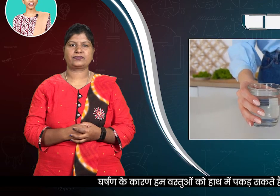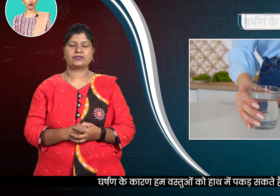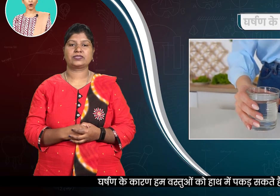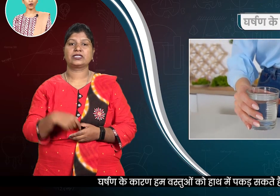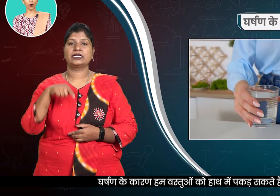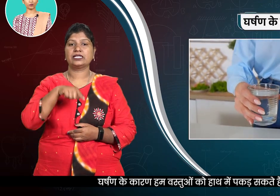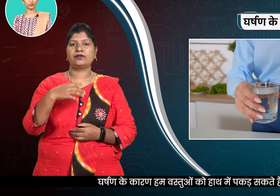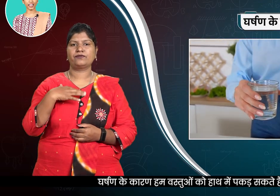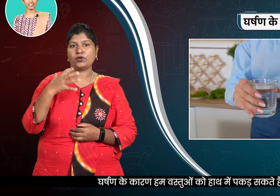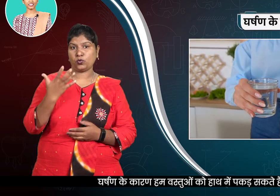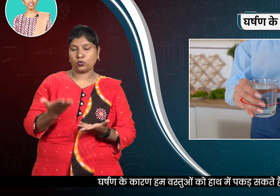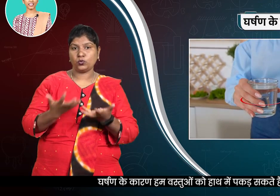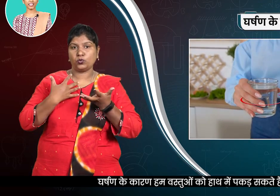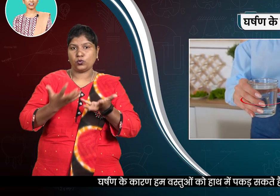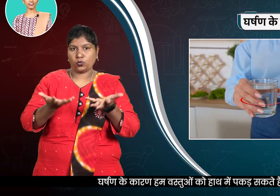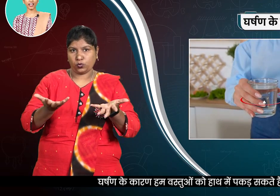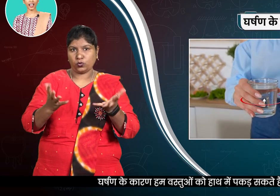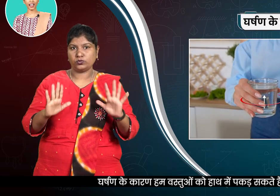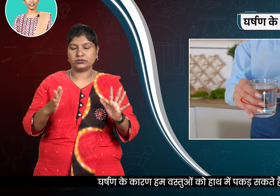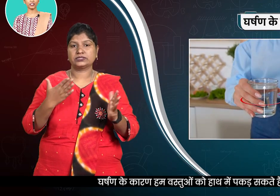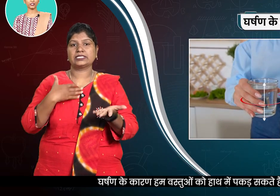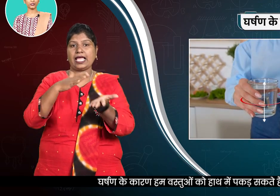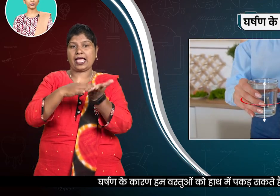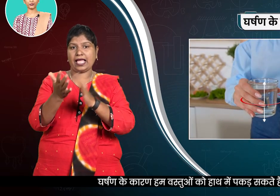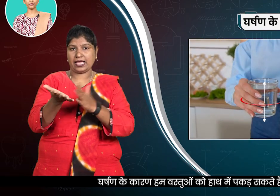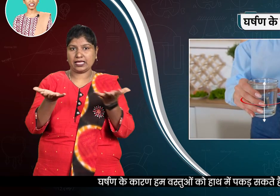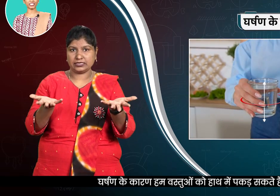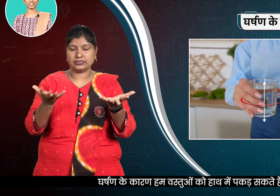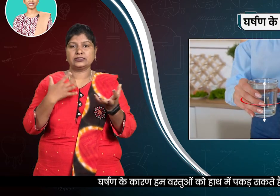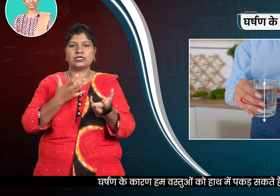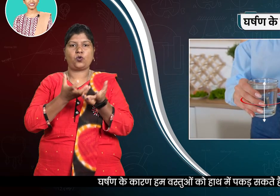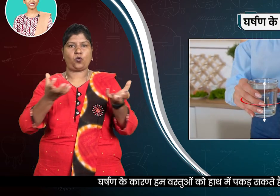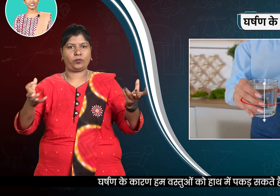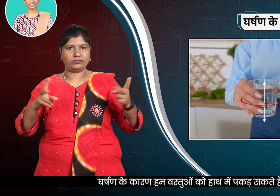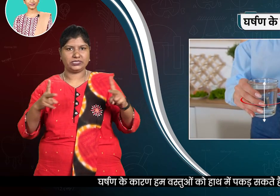घर्षन के कारण हम वस्तूओं को हाथ में पकड़ सकते है